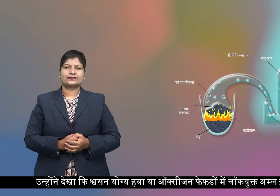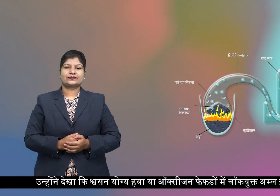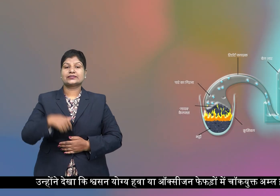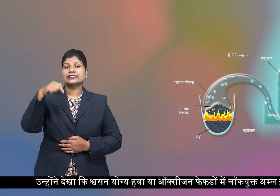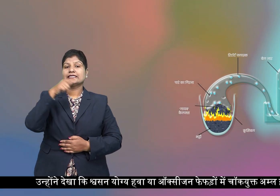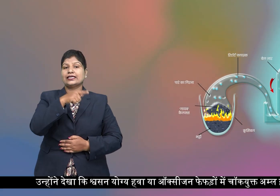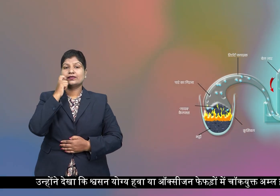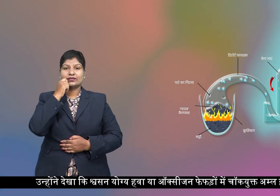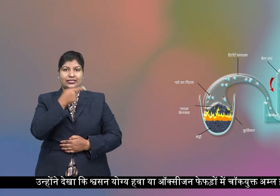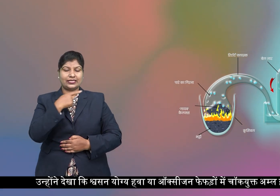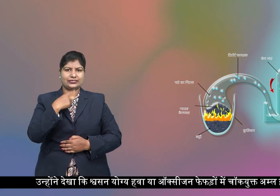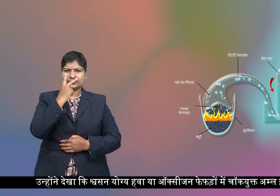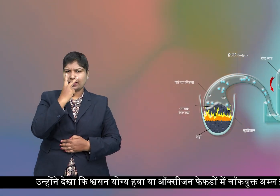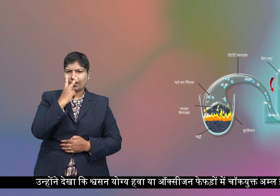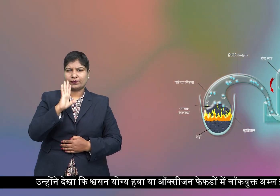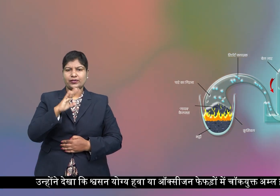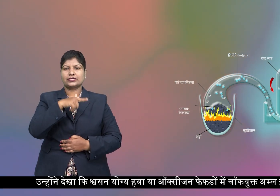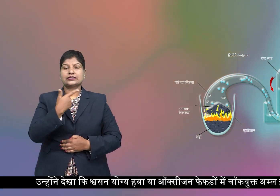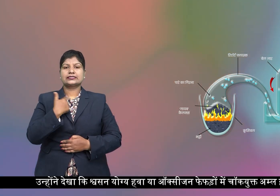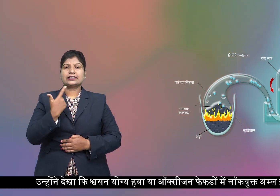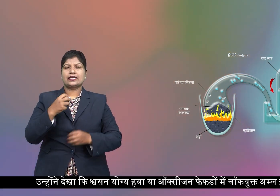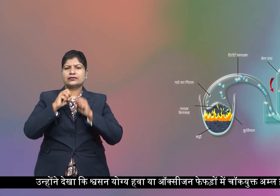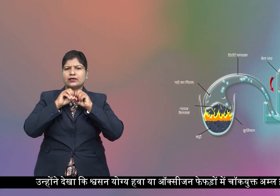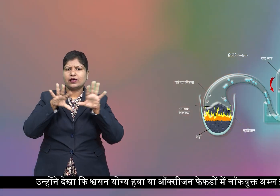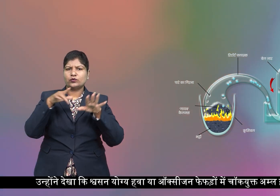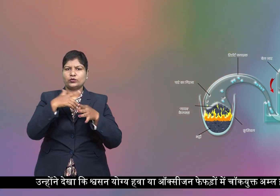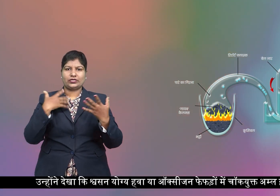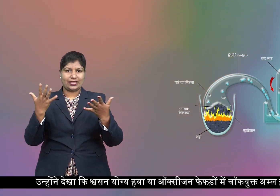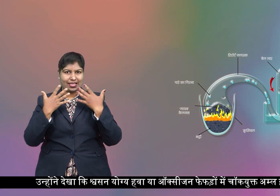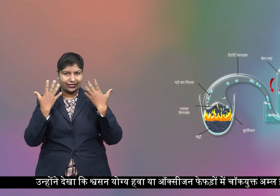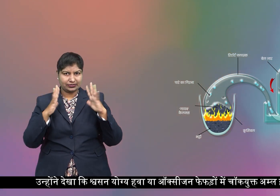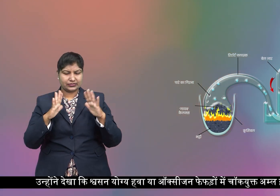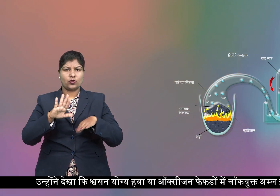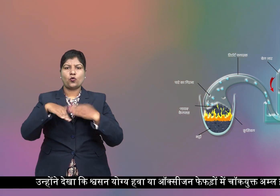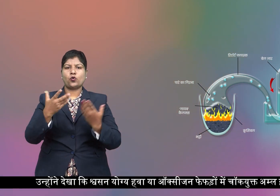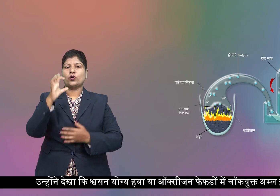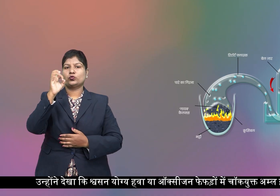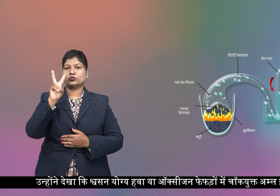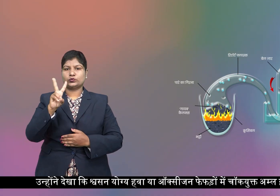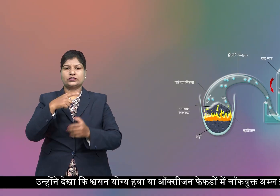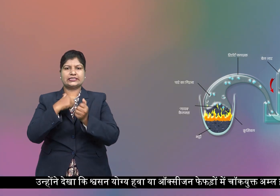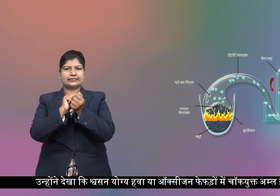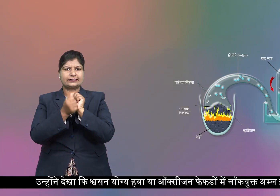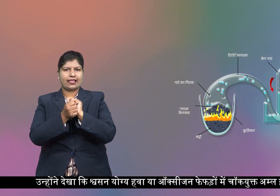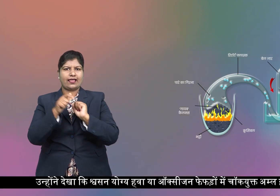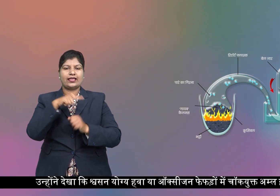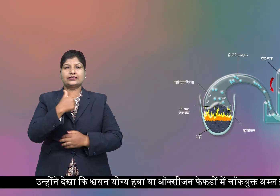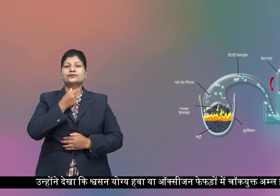उन्होंने देखा कि श्वसन योग्य हवा या ऑक्सीजन